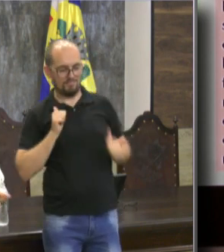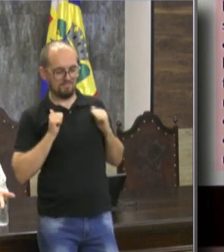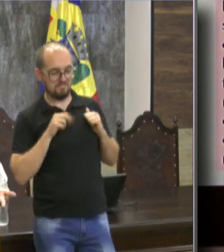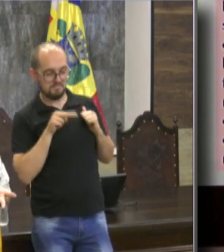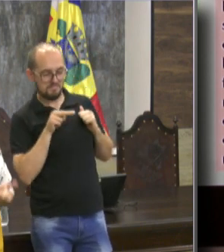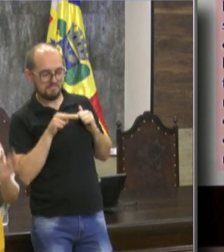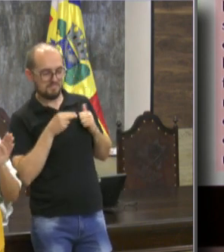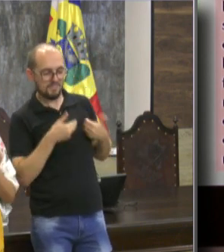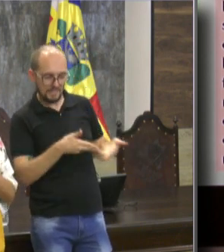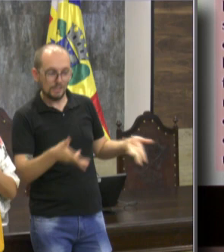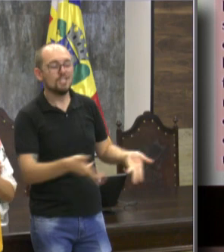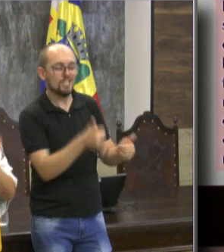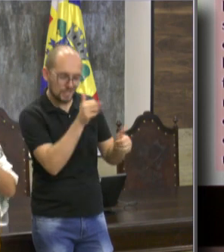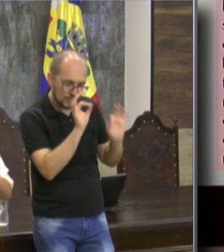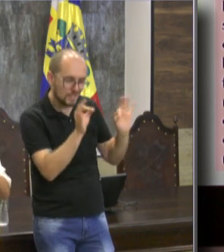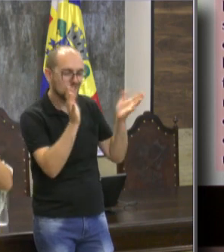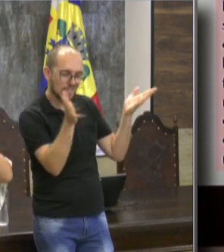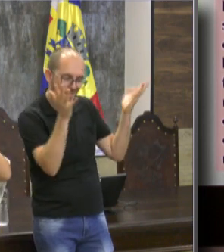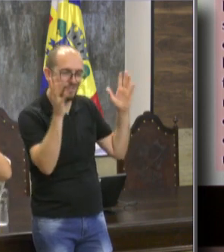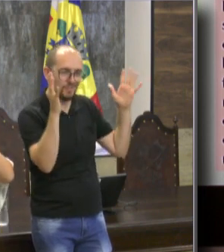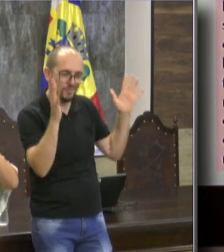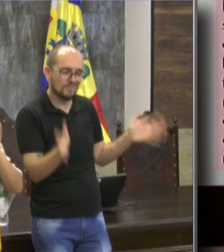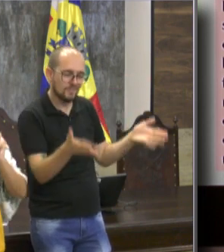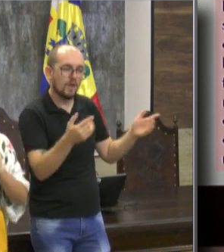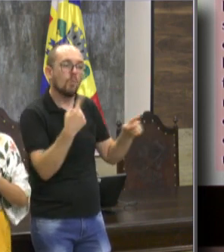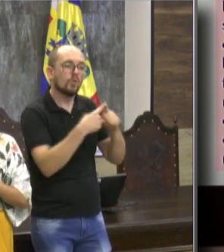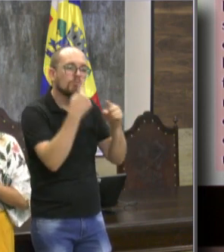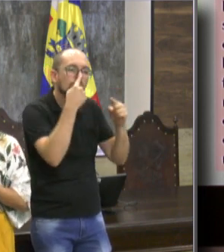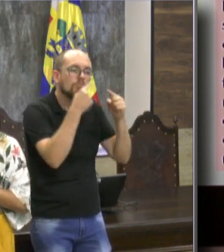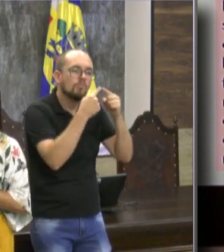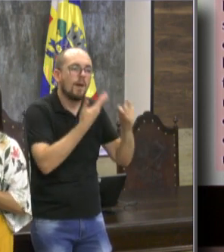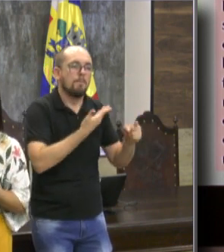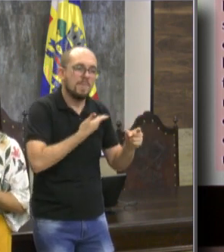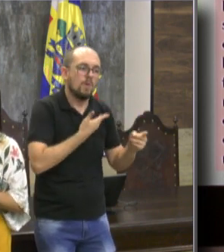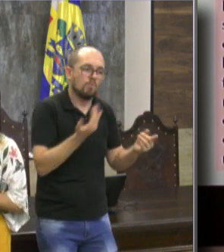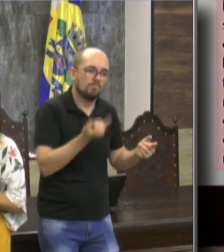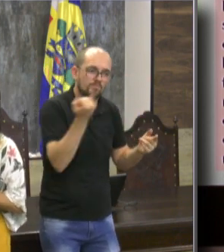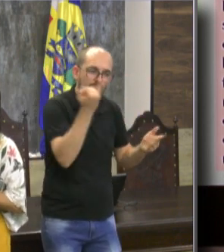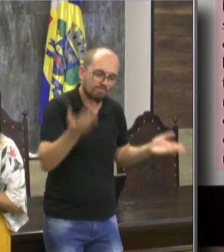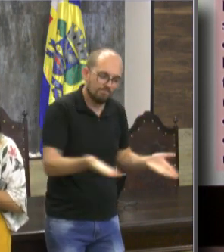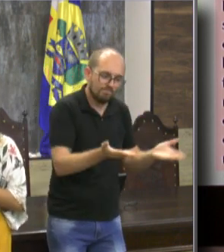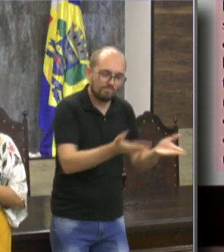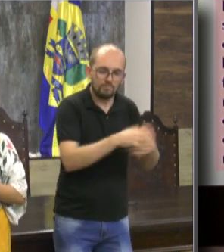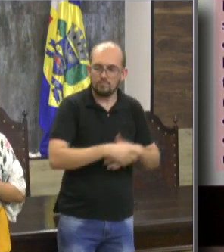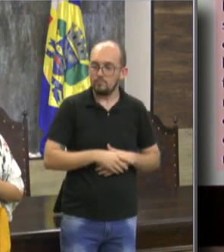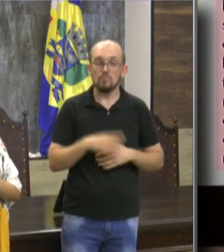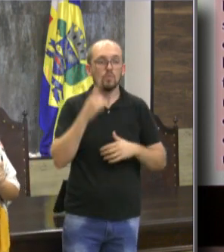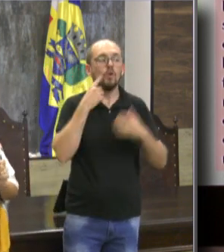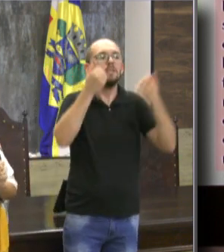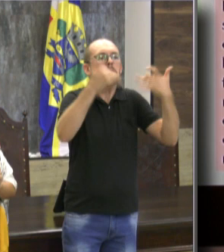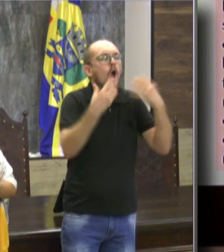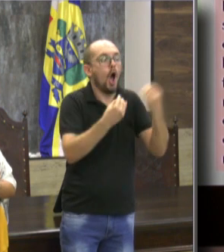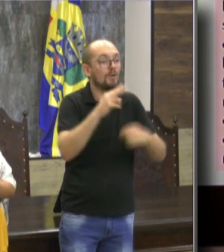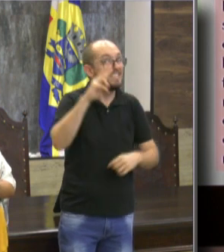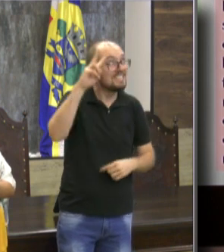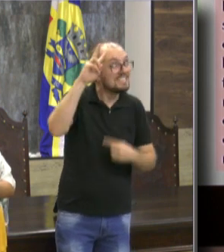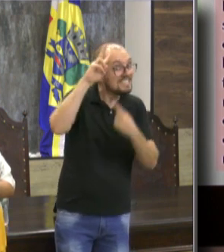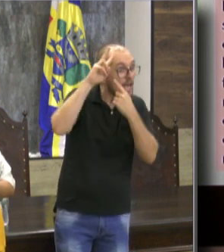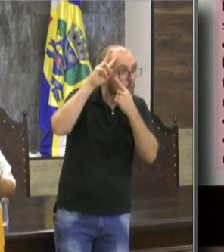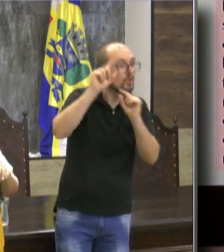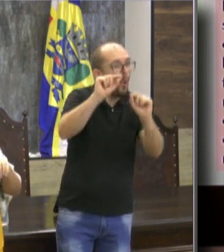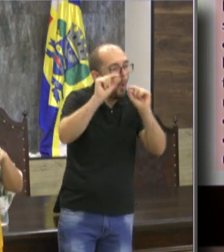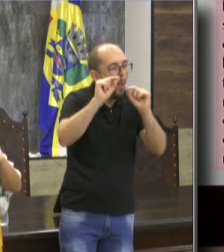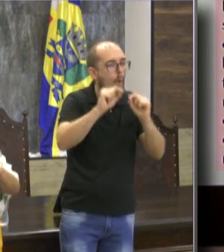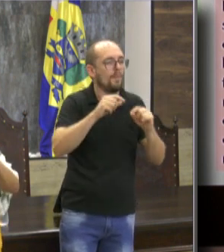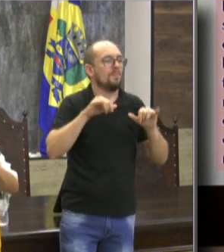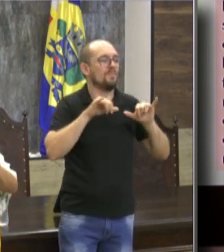que são diferentes. Mas a rotina é o amigo que passa. Então, como que é a nossa rotina? De segunda, a gente vai ao supermercado.